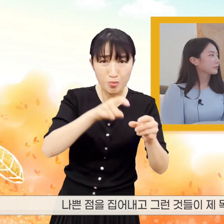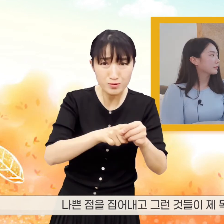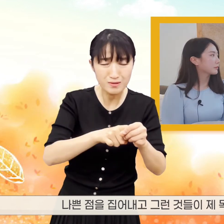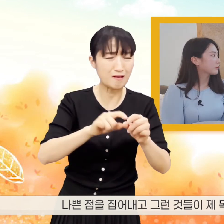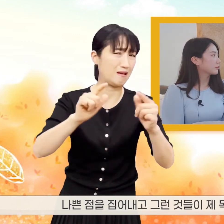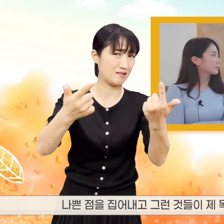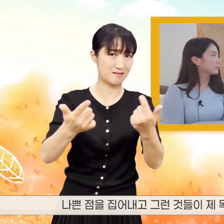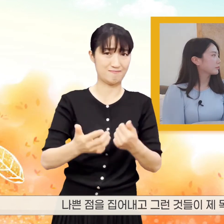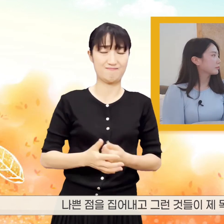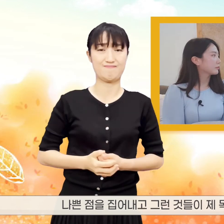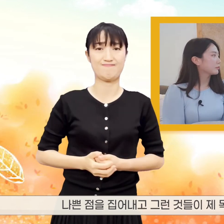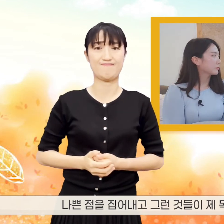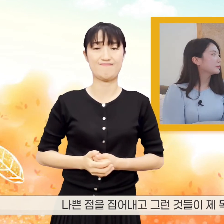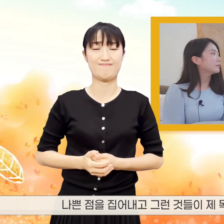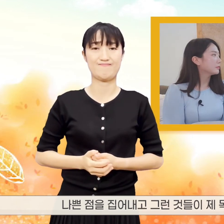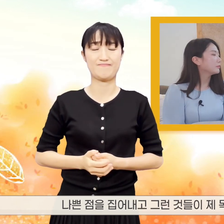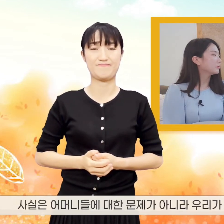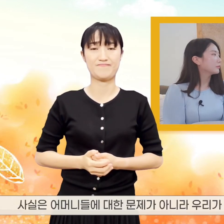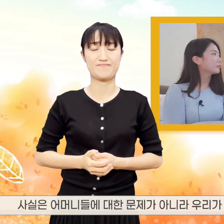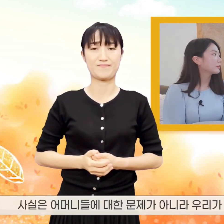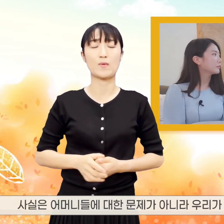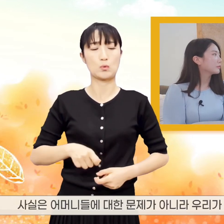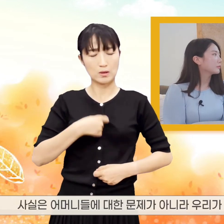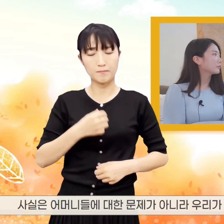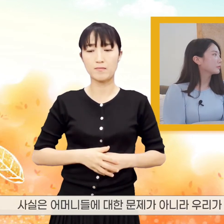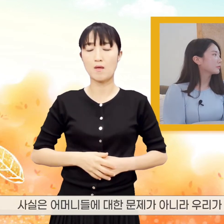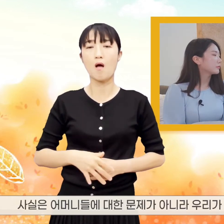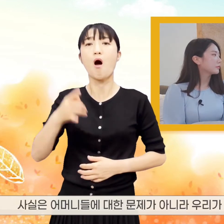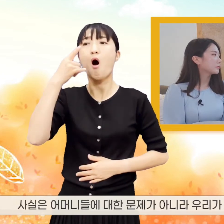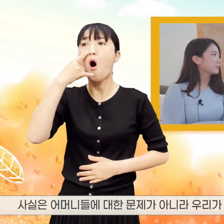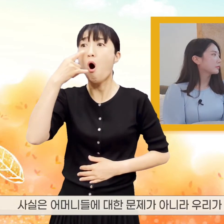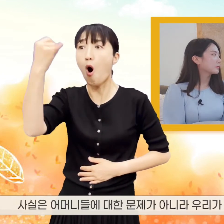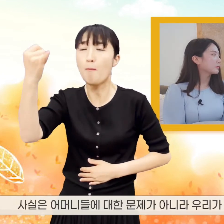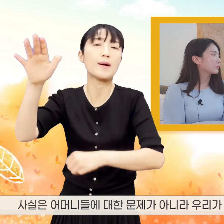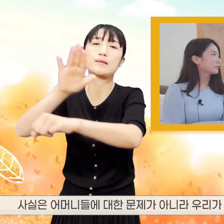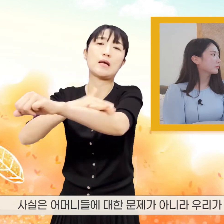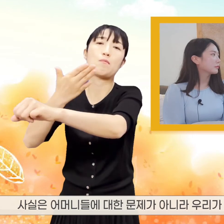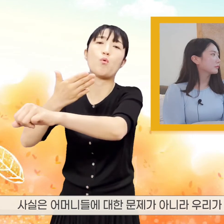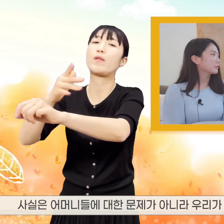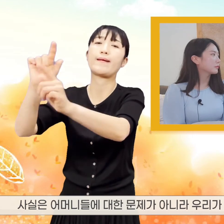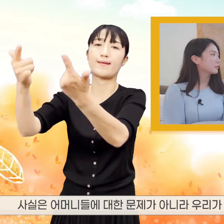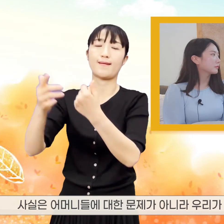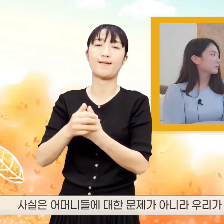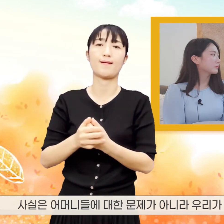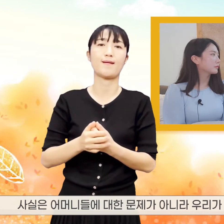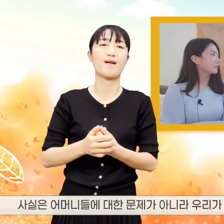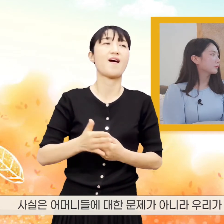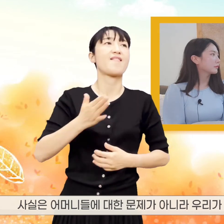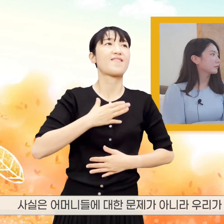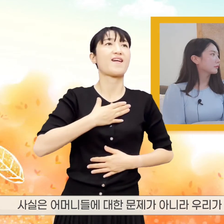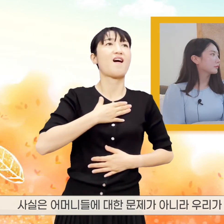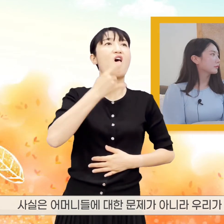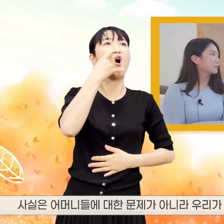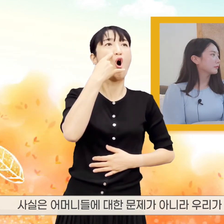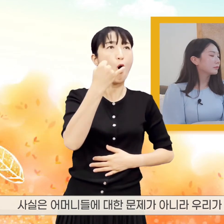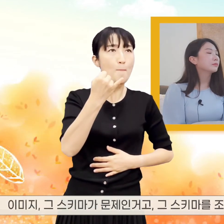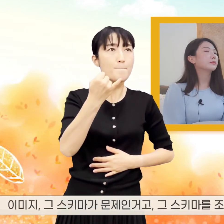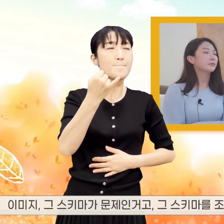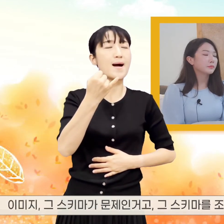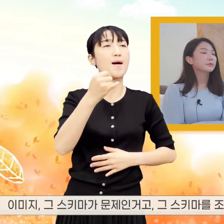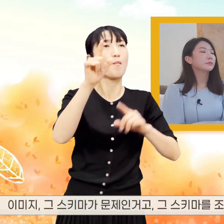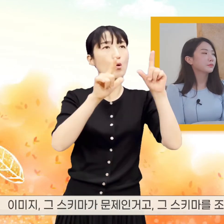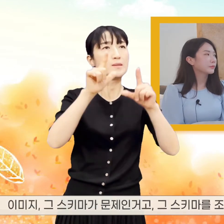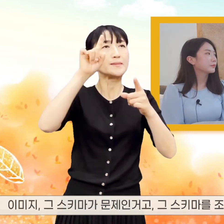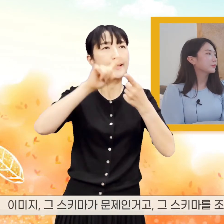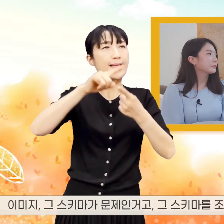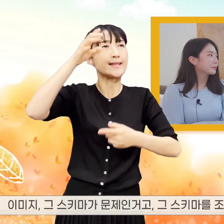이런 것들이 저의 목표는 아니었어요. 사실은 어머니들의 문제가 아니라 우리가 갖고 있는 어머니에 대한 상,